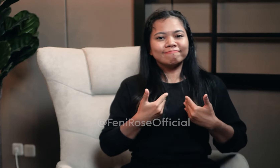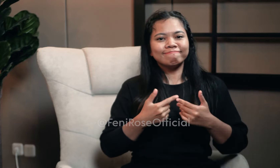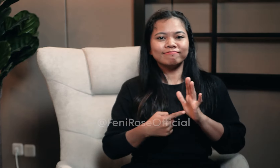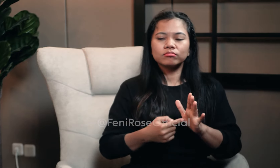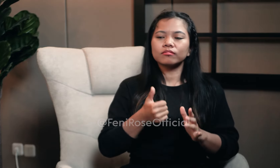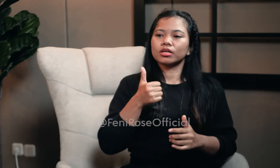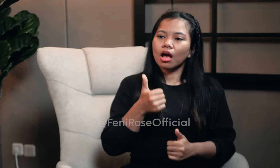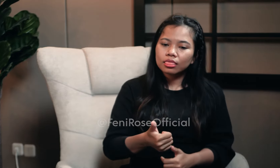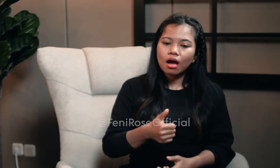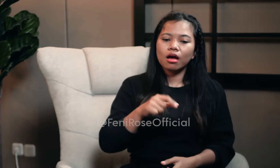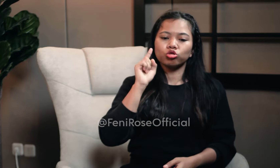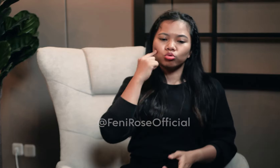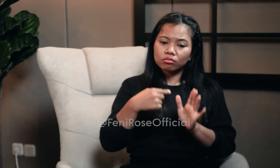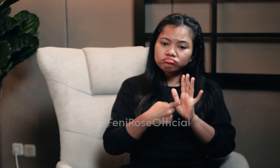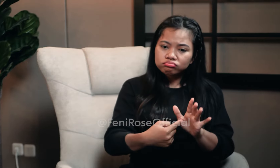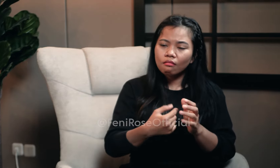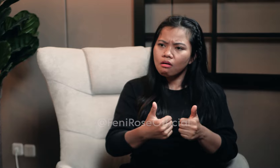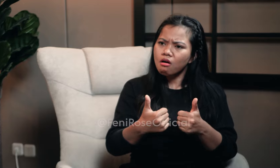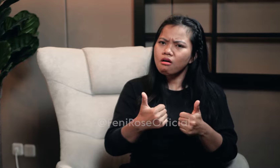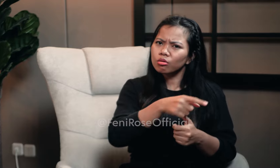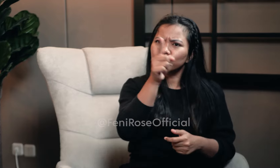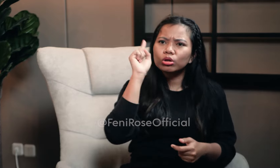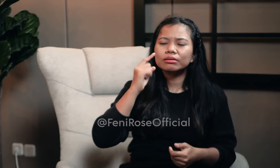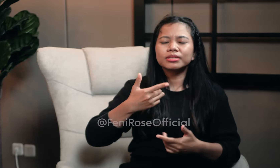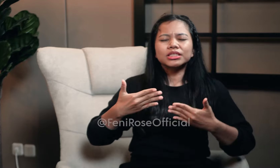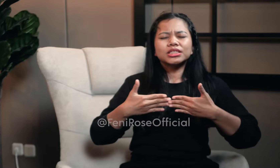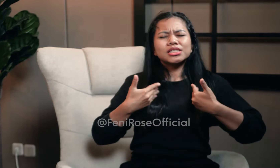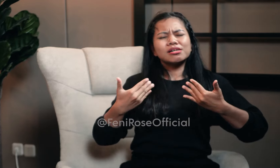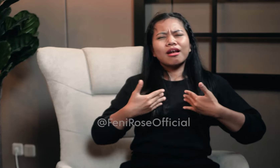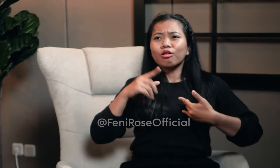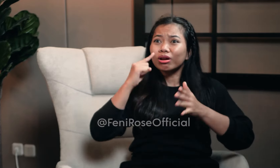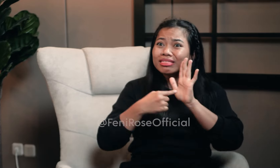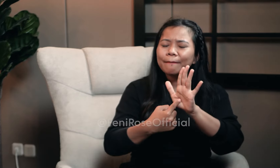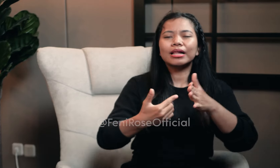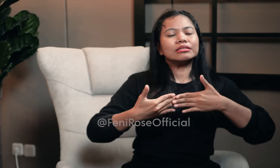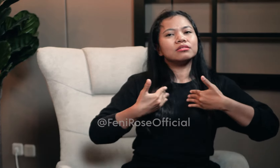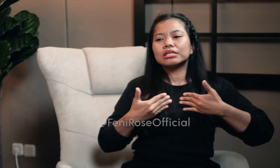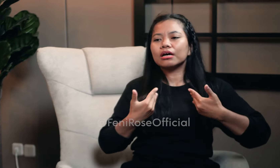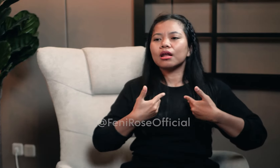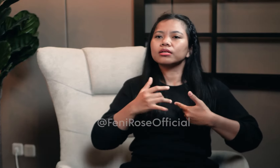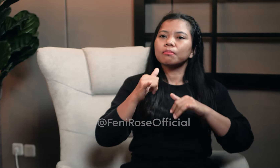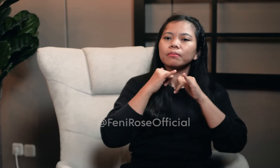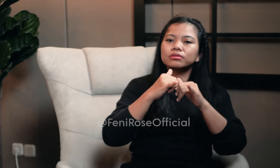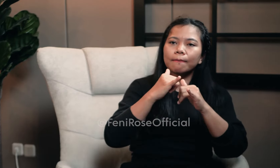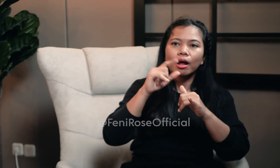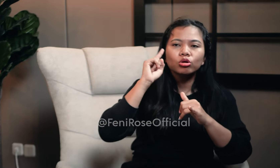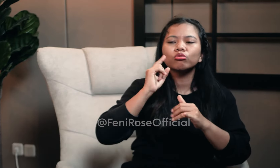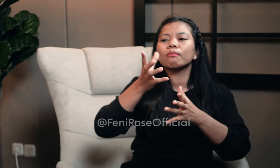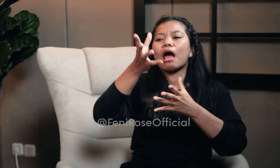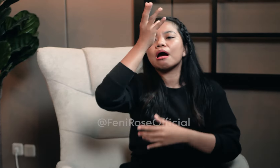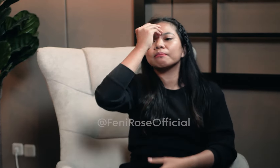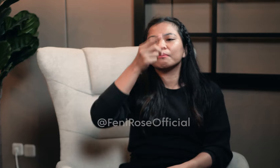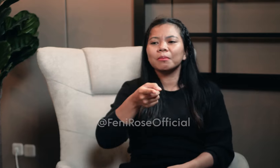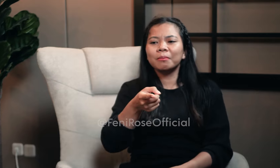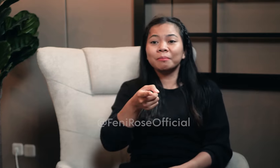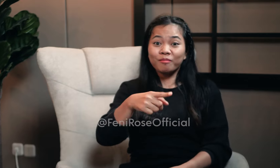pastinya Saya gugup ketika penampilan pertama tapi saya bagaimana berusaha untuk teman-teman tuli lain untuk melihat saya bahwa